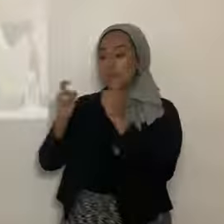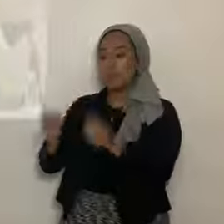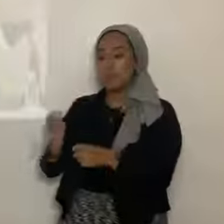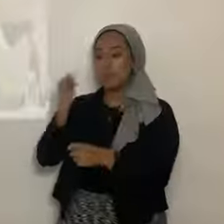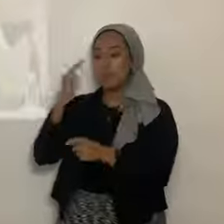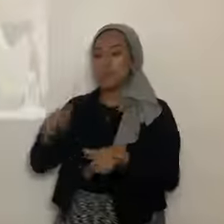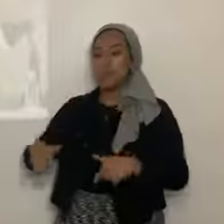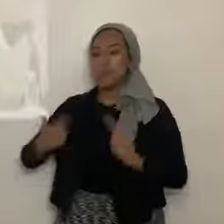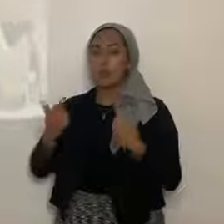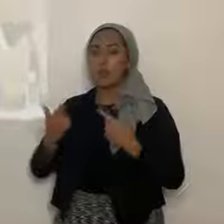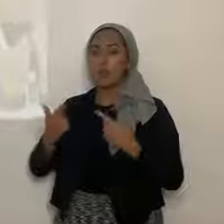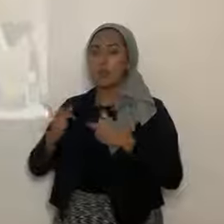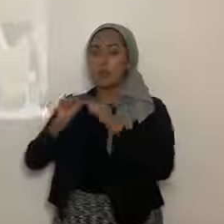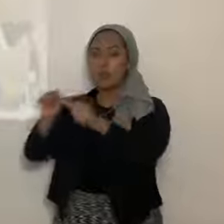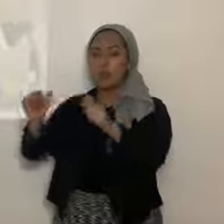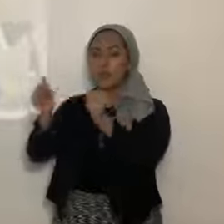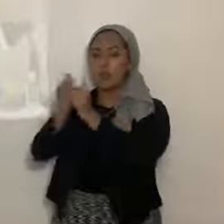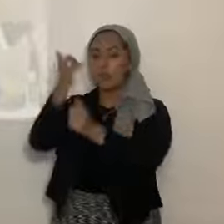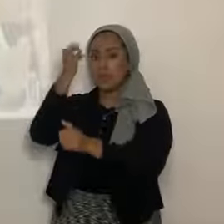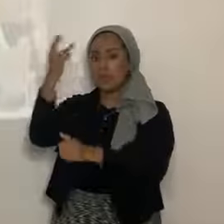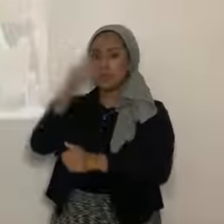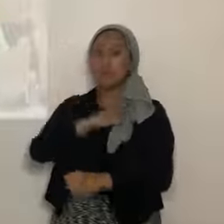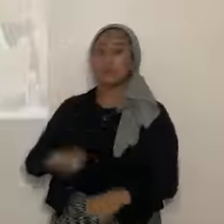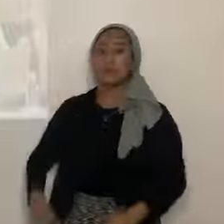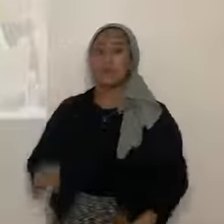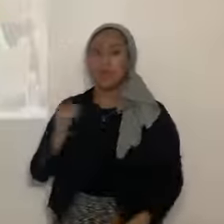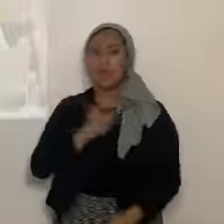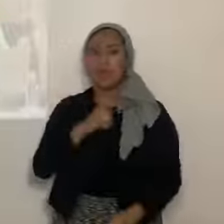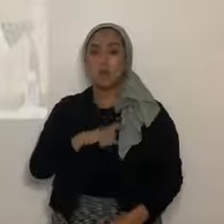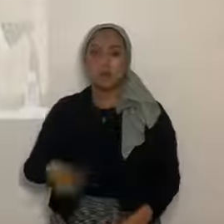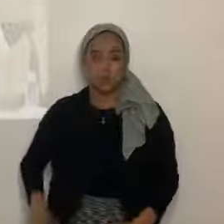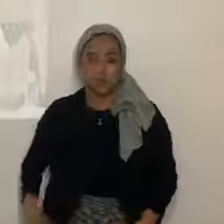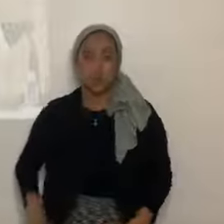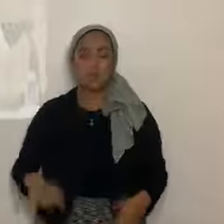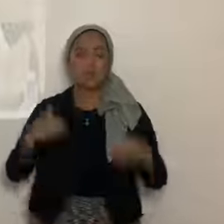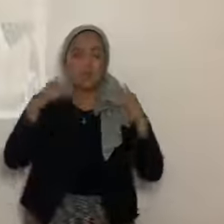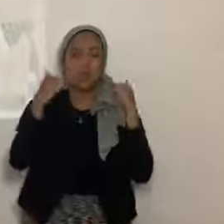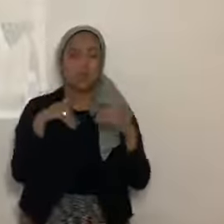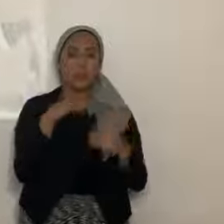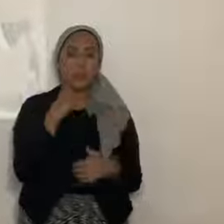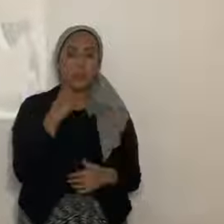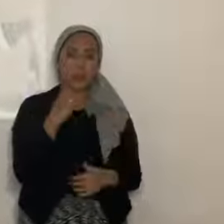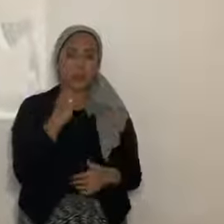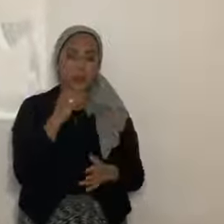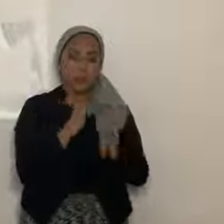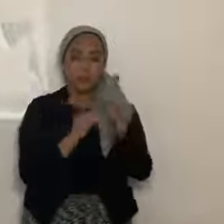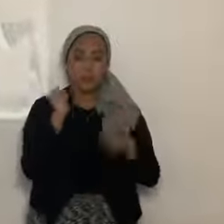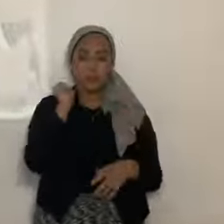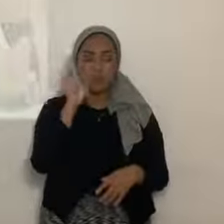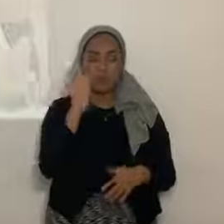eterna en Yeshua Mashiach, Adón nuestro. Ahora vamos a Hebreos 4, verso